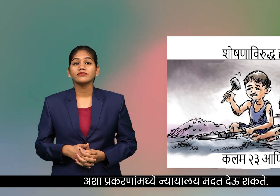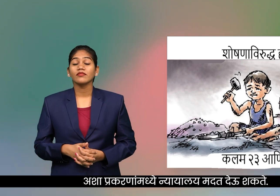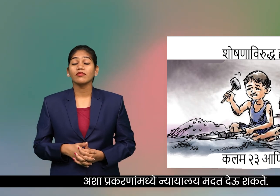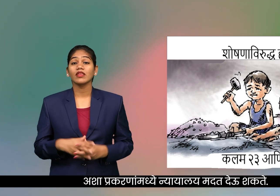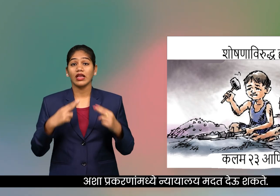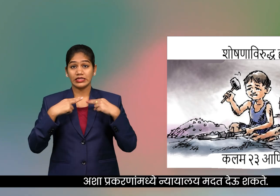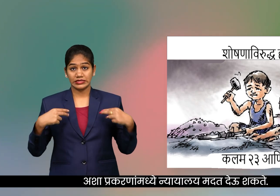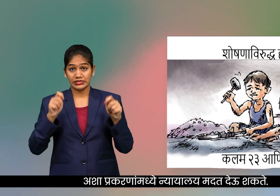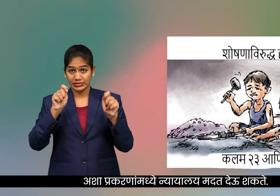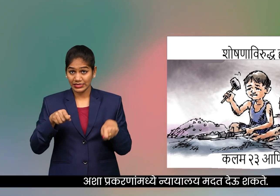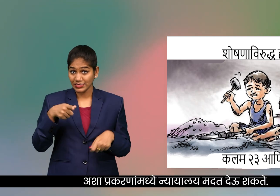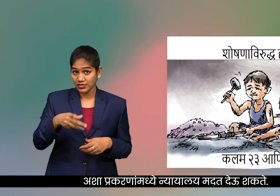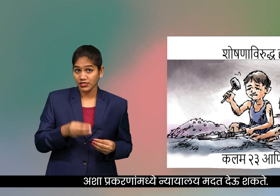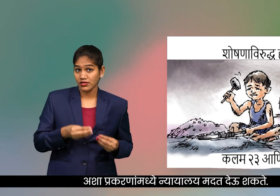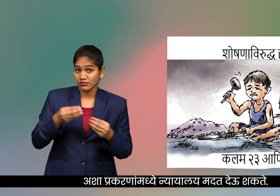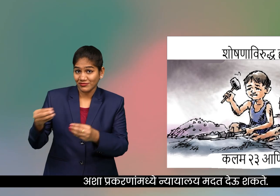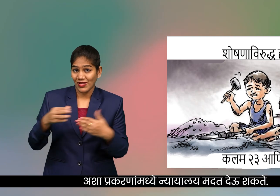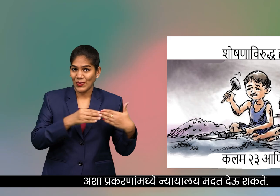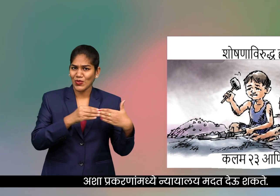अशा प्रकरणांमध्ये न्यायालय मदत देऊ शकते.